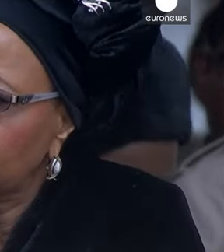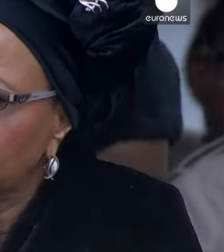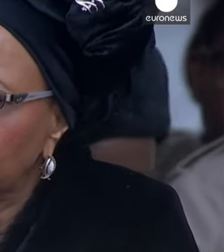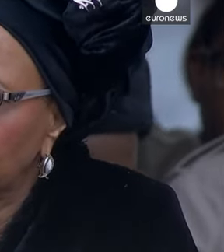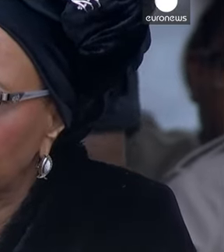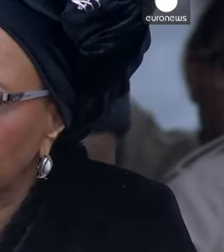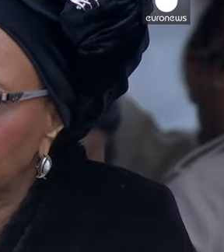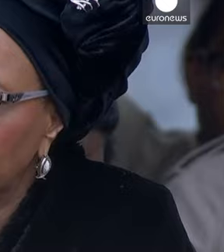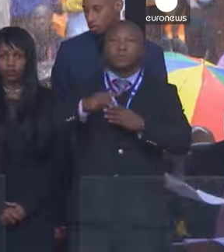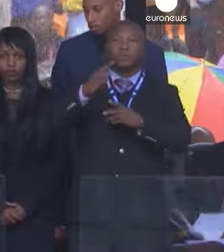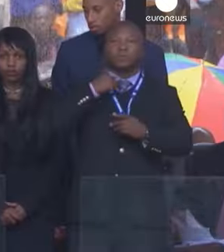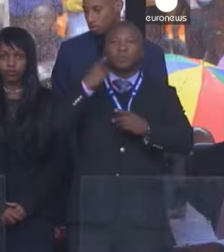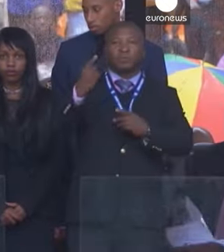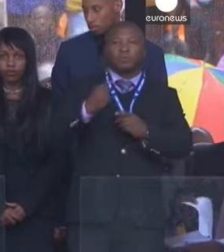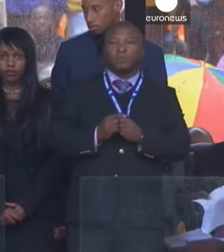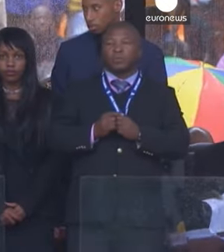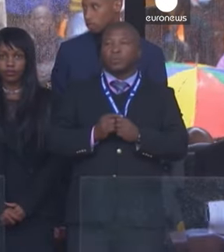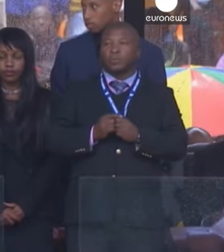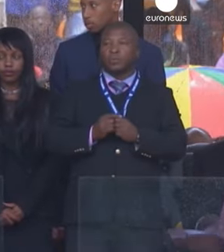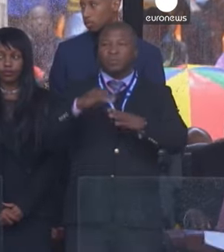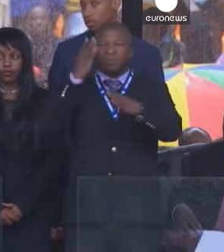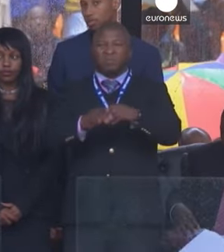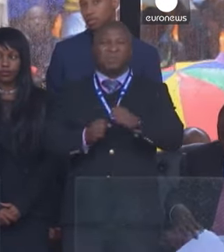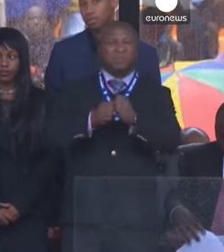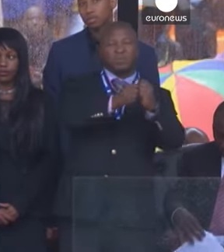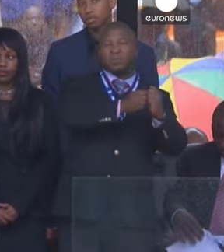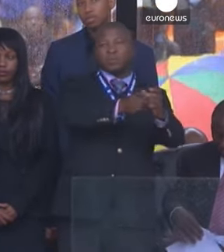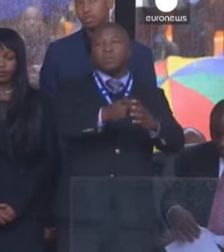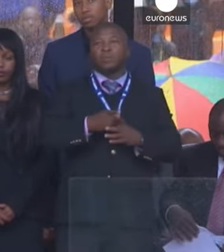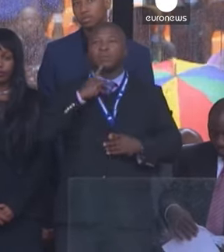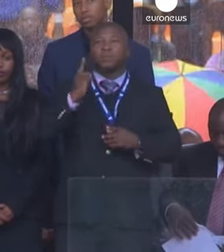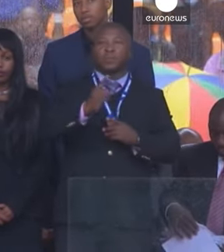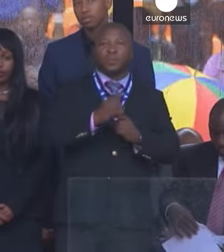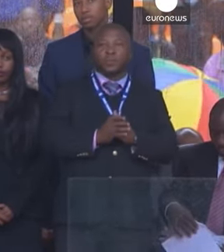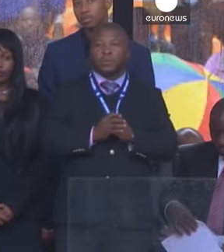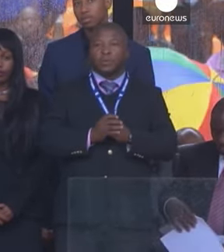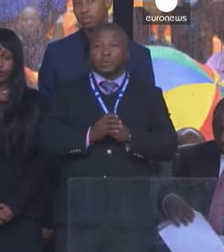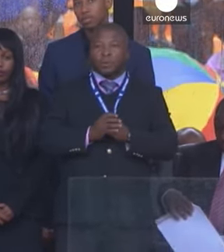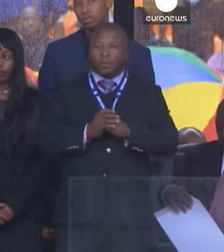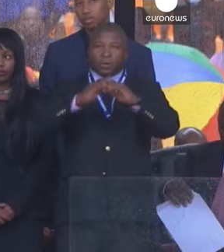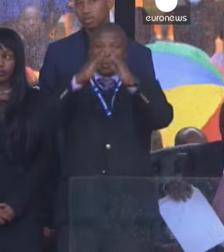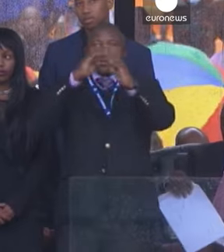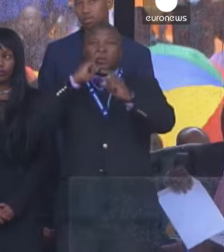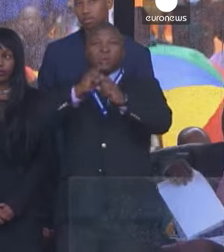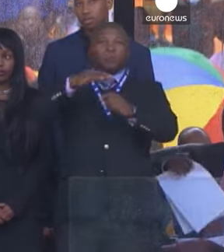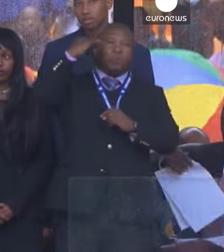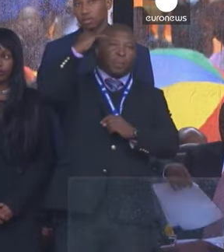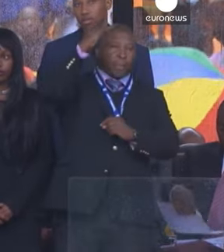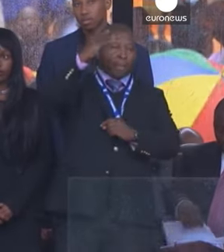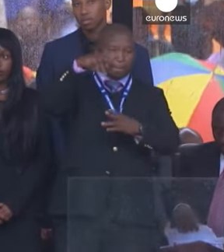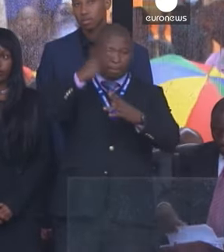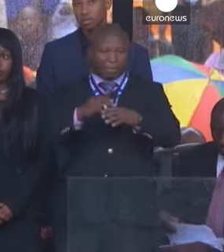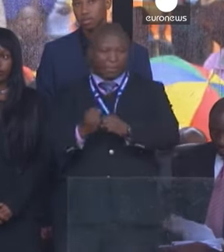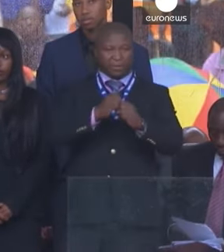You have taught us that. Ci hai immaginati come degli alberi che sfidano i venti. L'albero da solo cade se scosso. Figlio